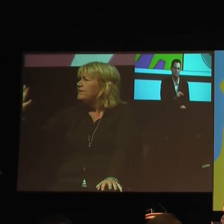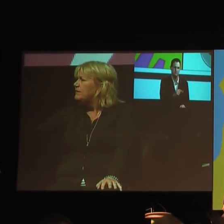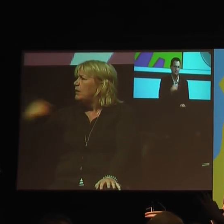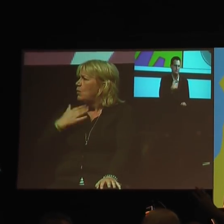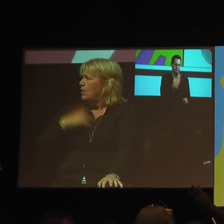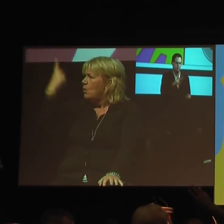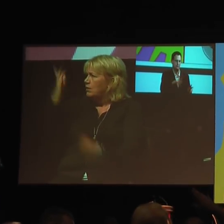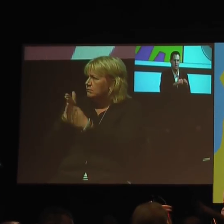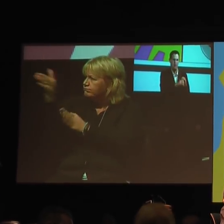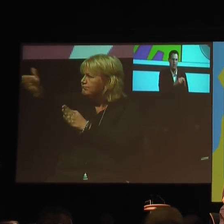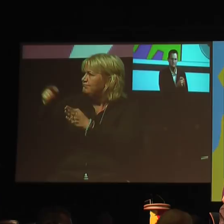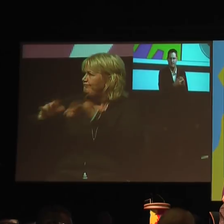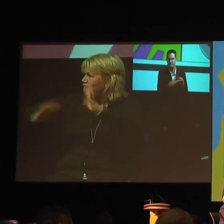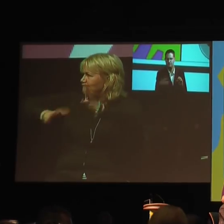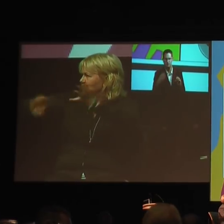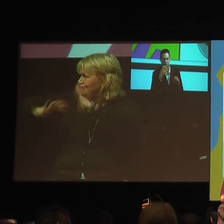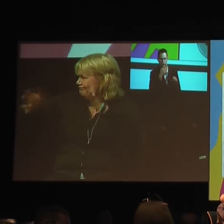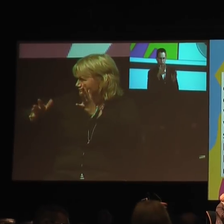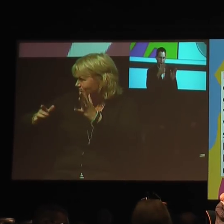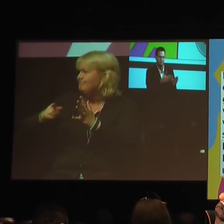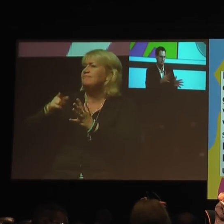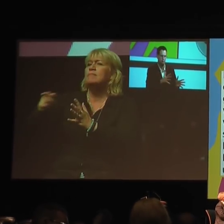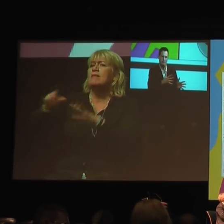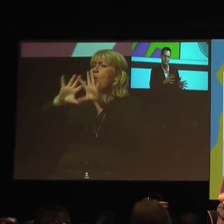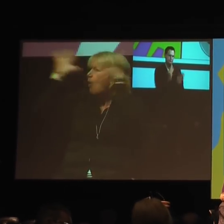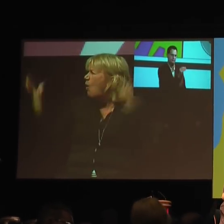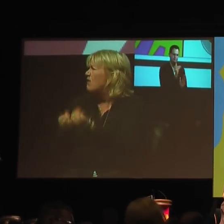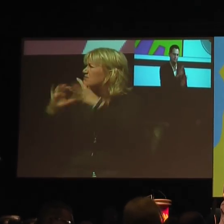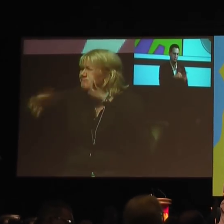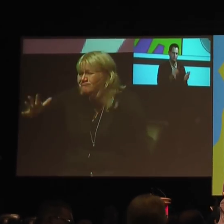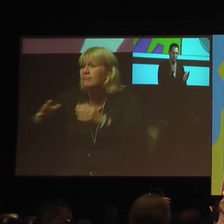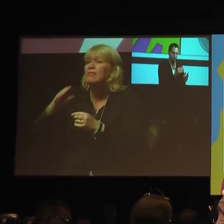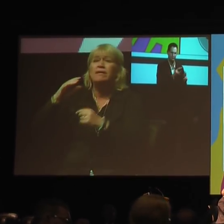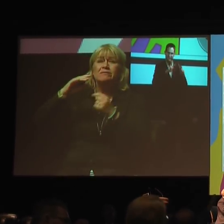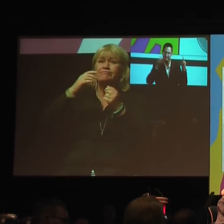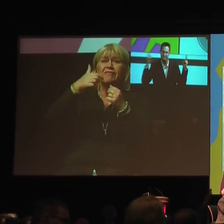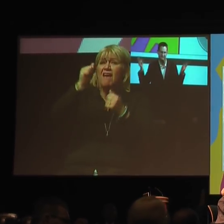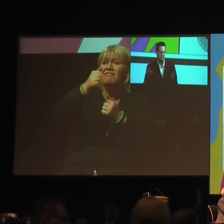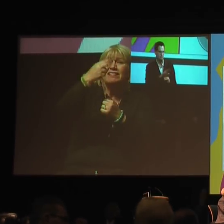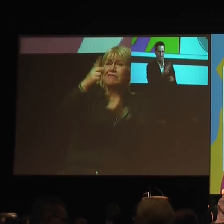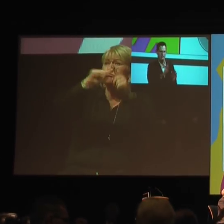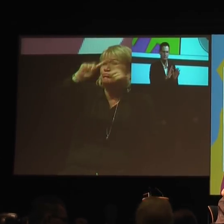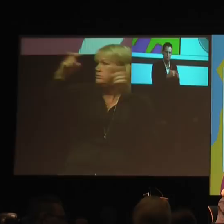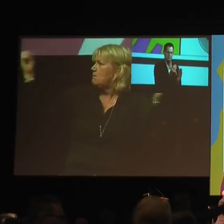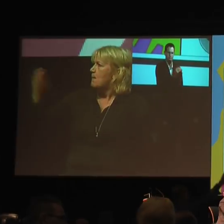wie viel Geld wir auch zur Verfügung haben. Und ich möchte zum Beispiel